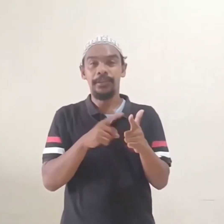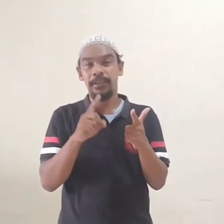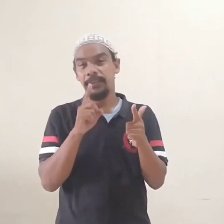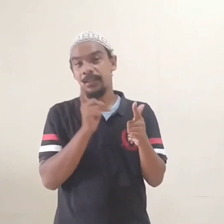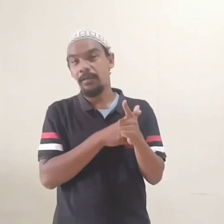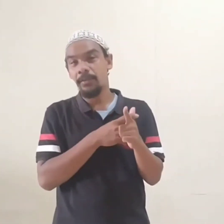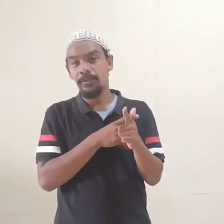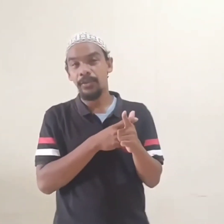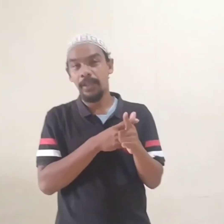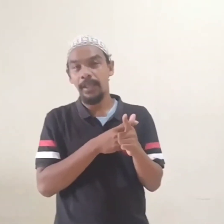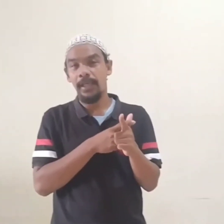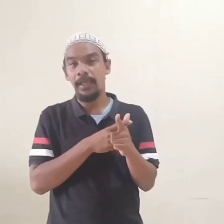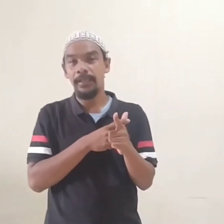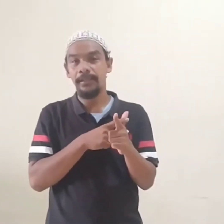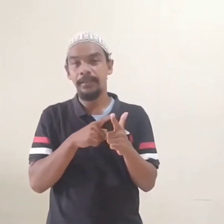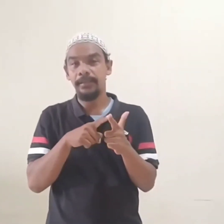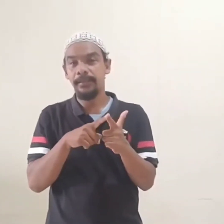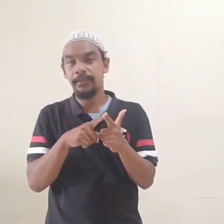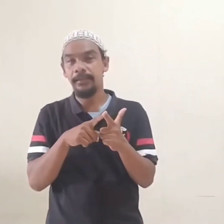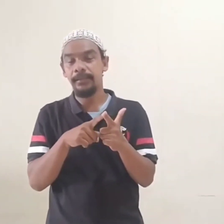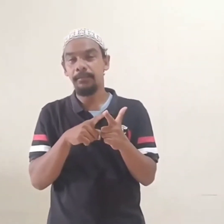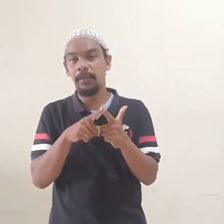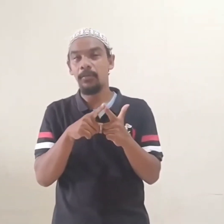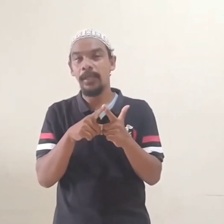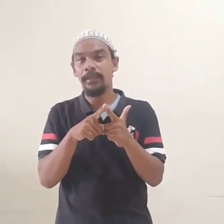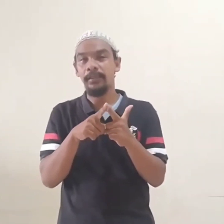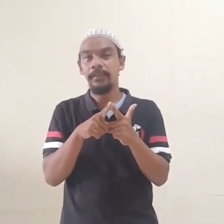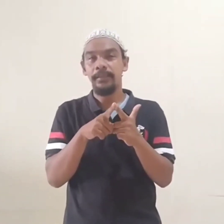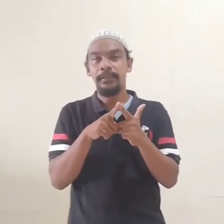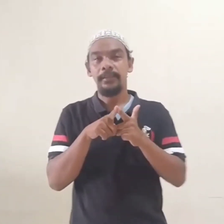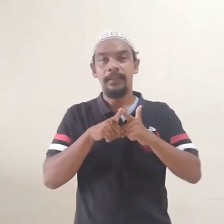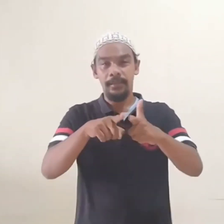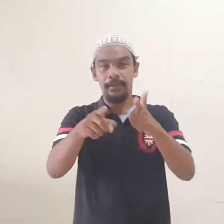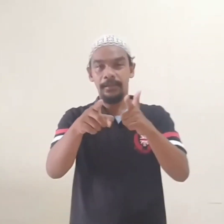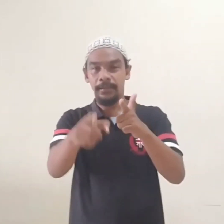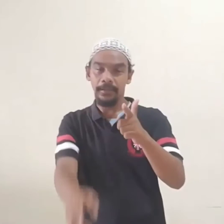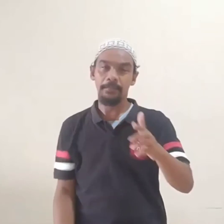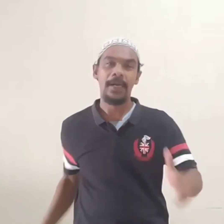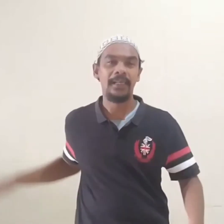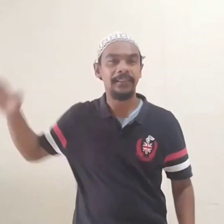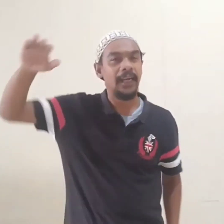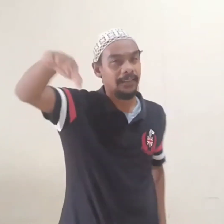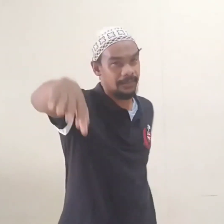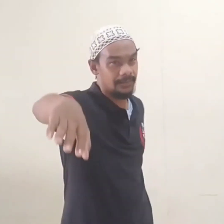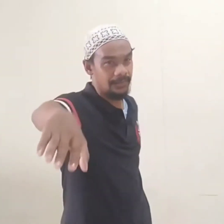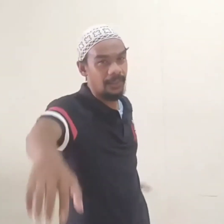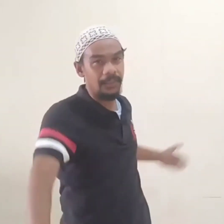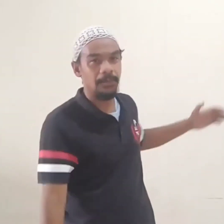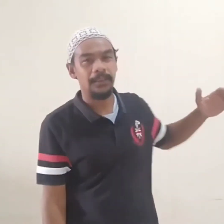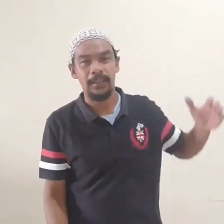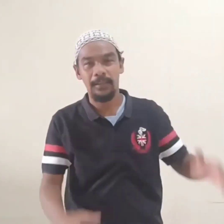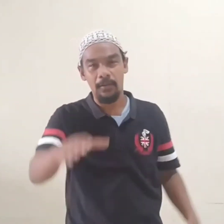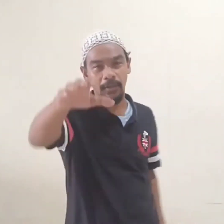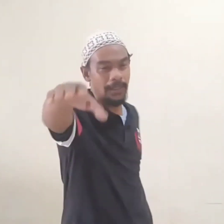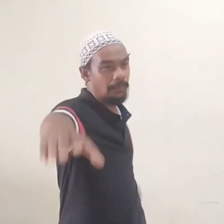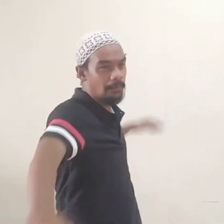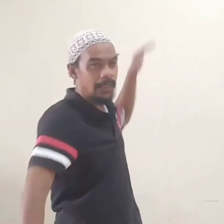posisi sudah meluncur adalah melakukan kepakan tangan, ya kepakan tangan. Kalau gaya bebas